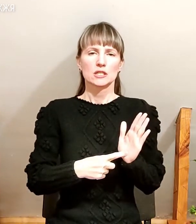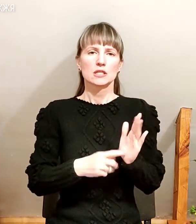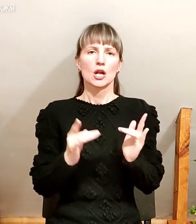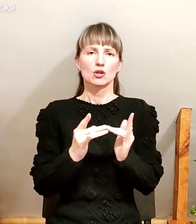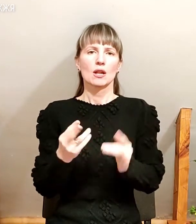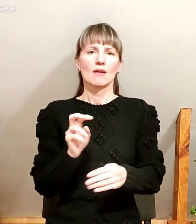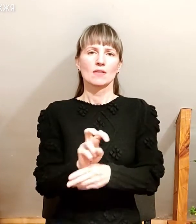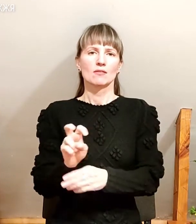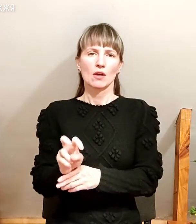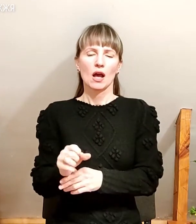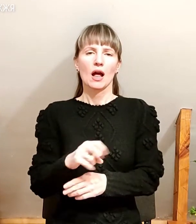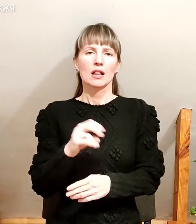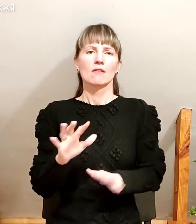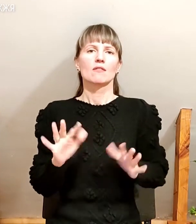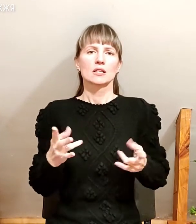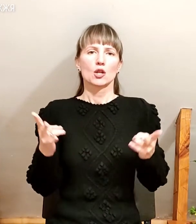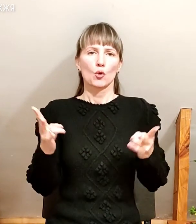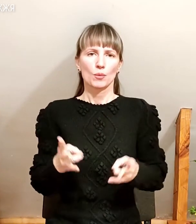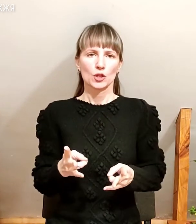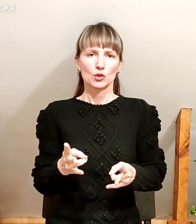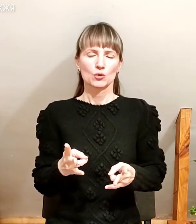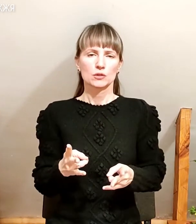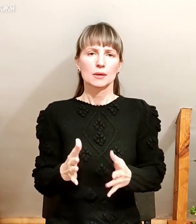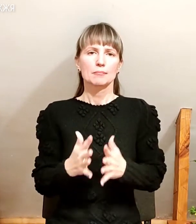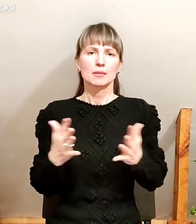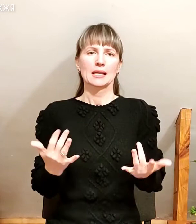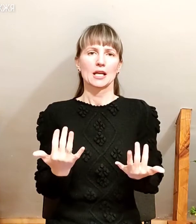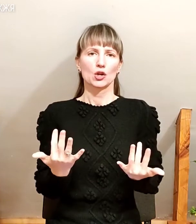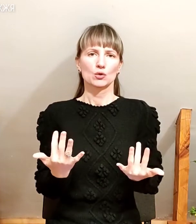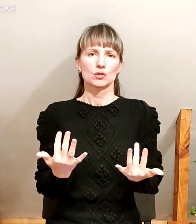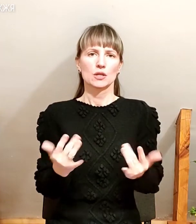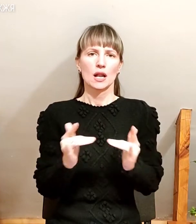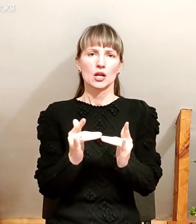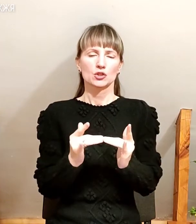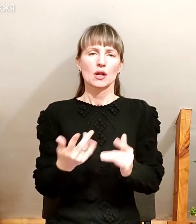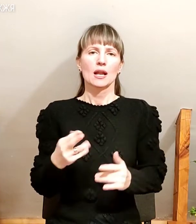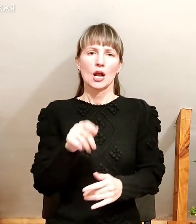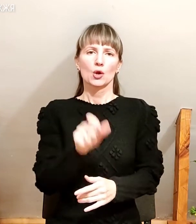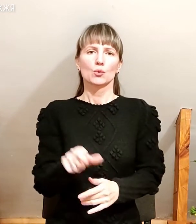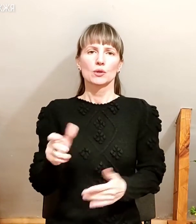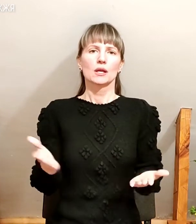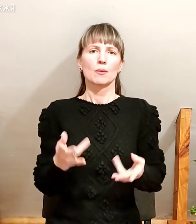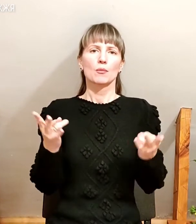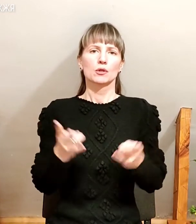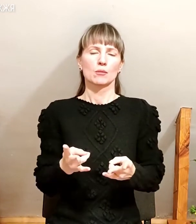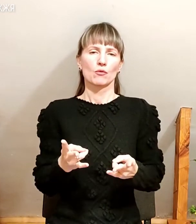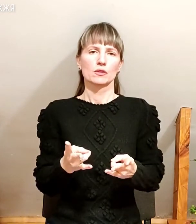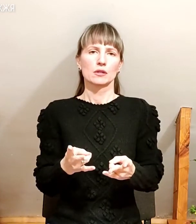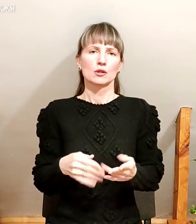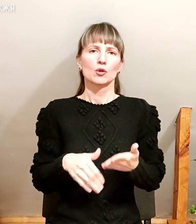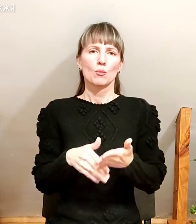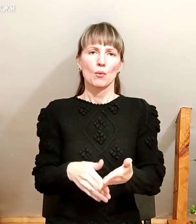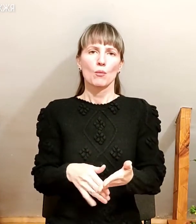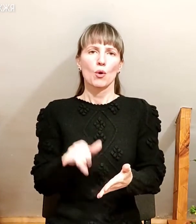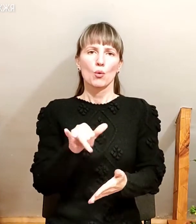але у разі необхідності більшої кількості ліжок для людей, яким потребуватиметься допомога у проживанні,